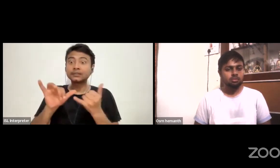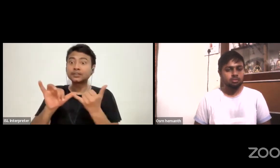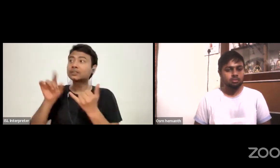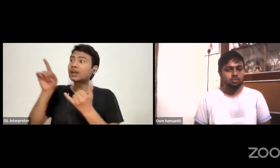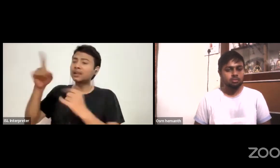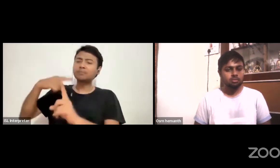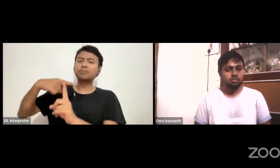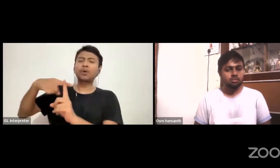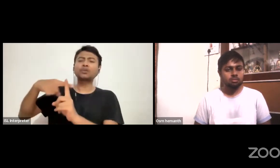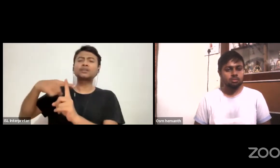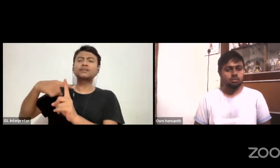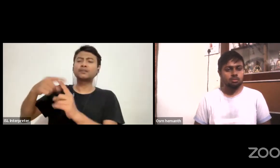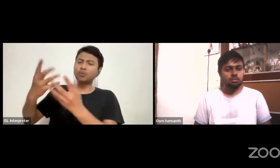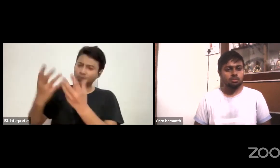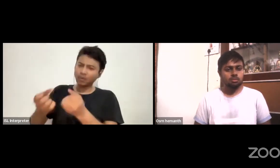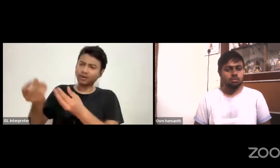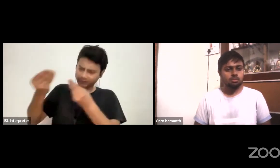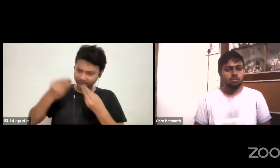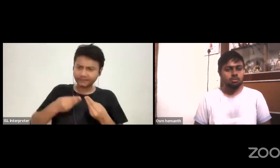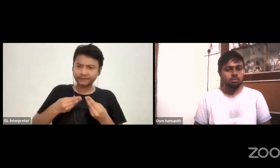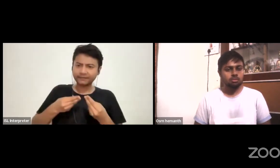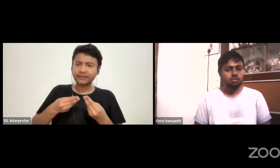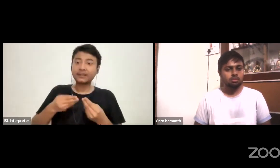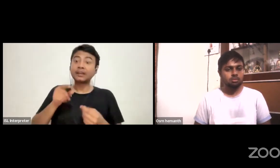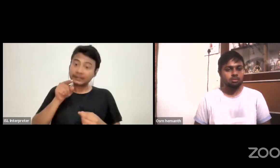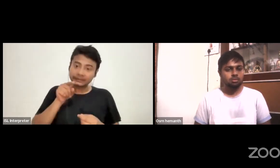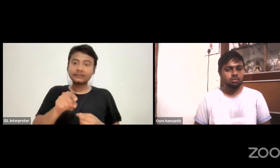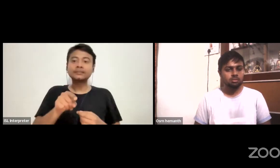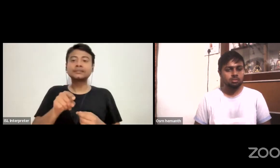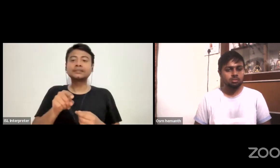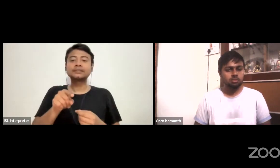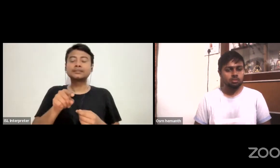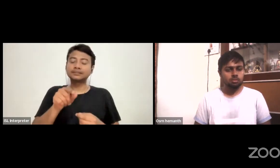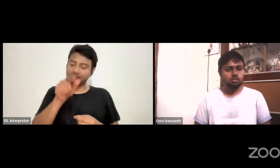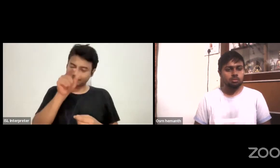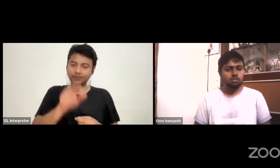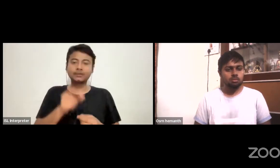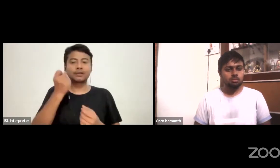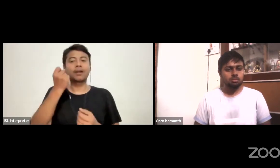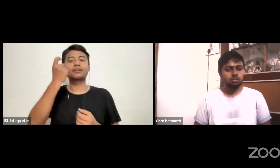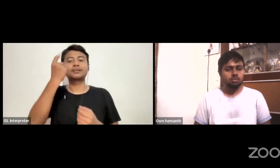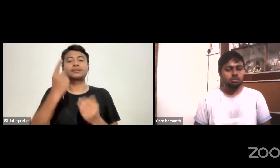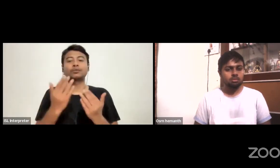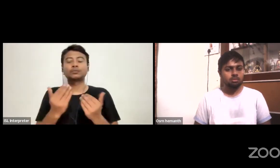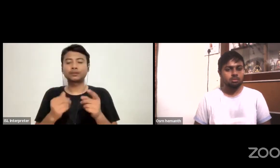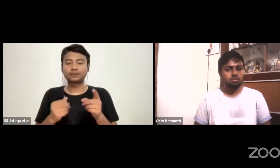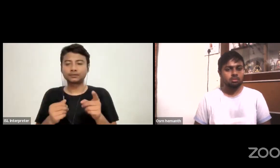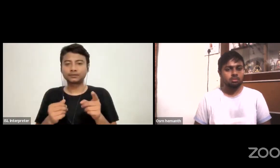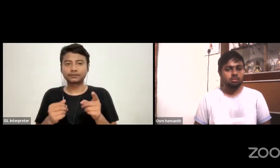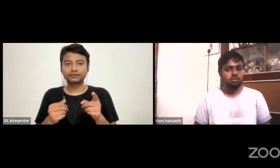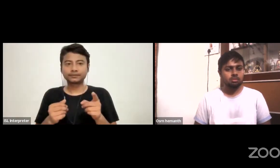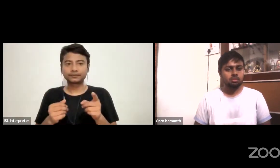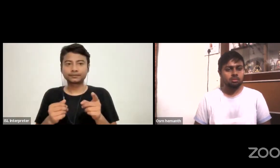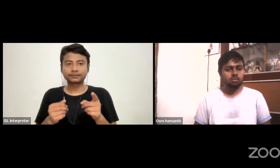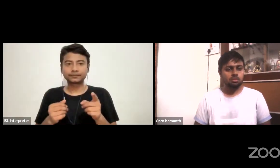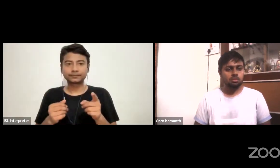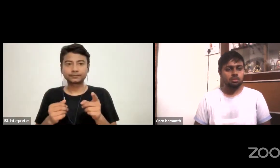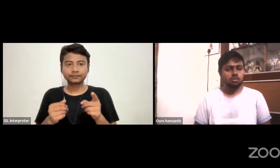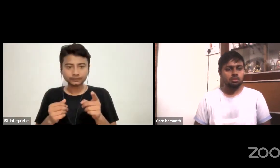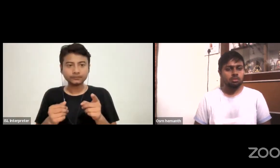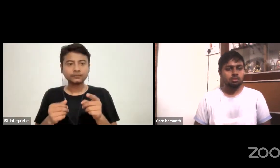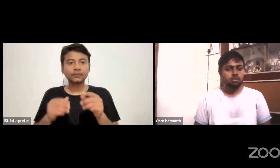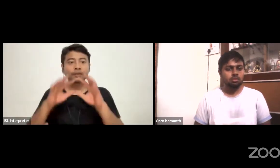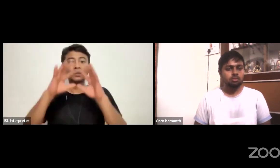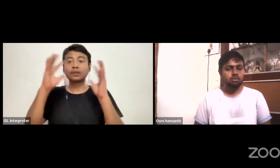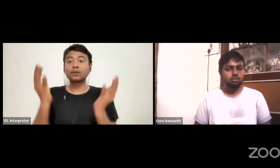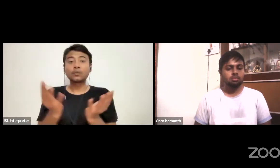है भगवान को जान लेने के बाद। किस रूप में जानने के बाद? ये जितनी यज्ञ तपस्याएं इस पूरे दुनिया में चल रही हैं,